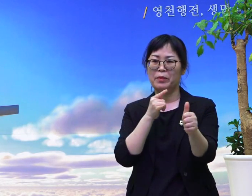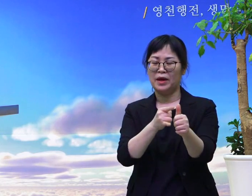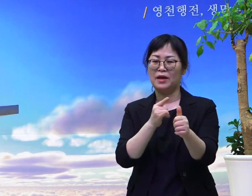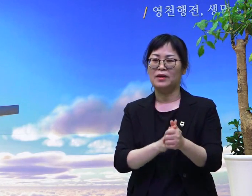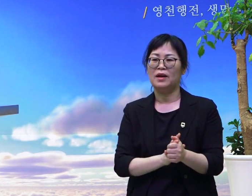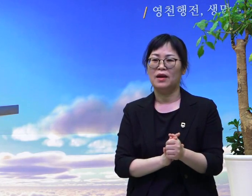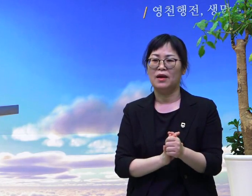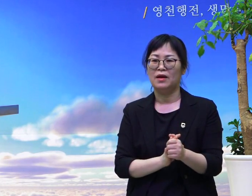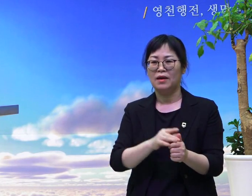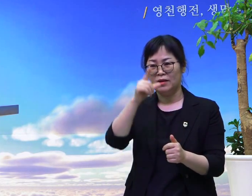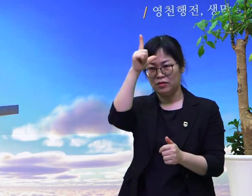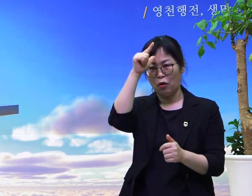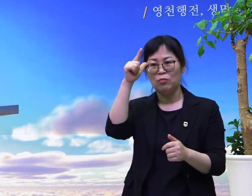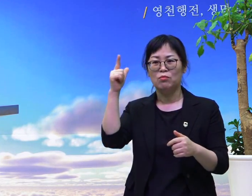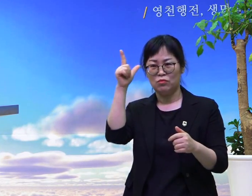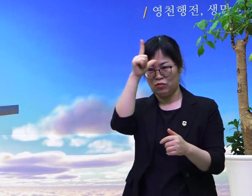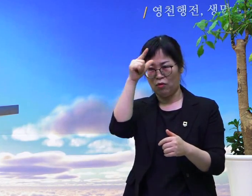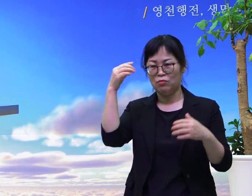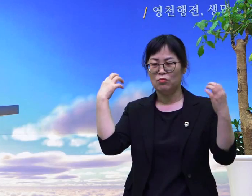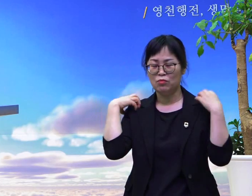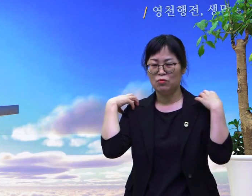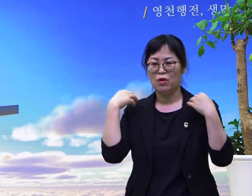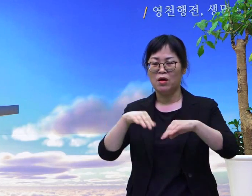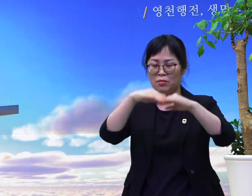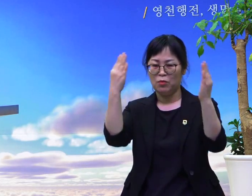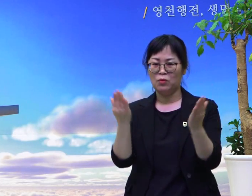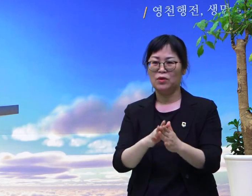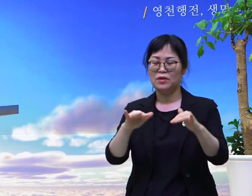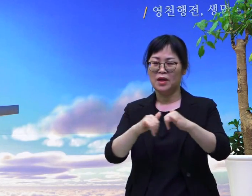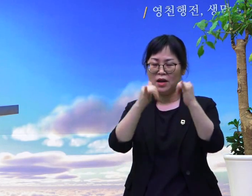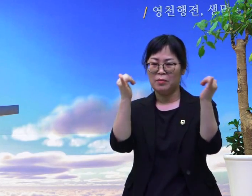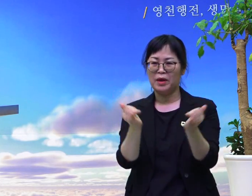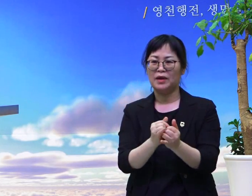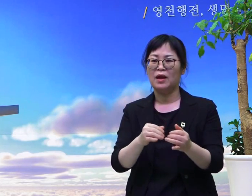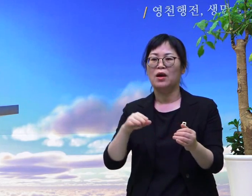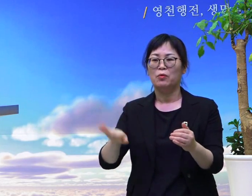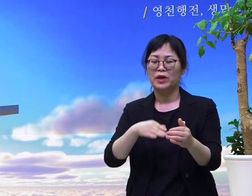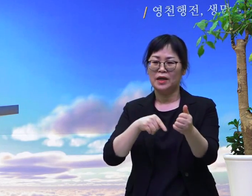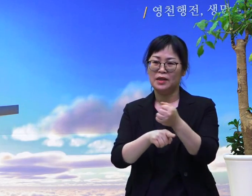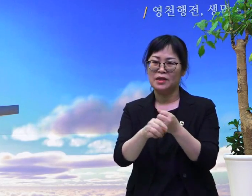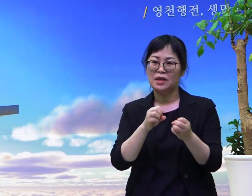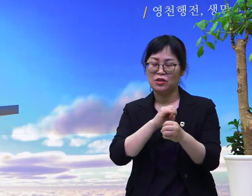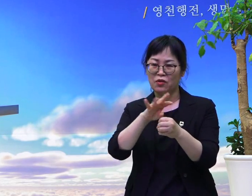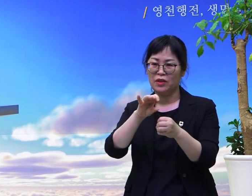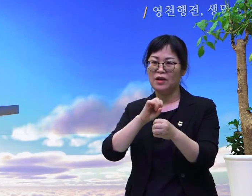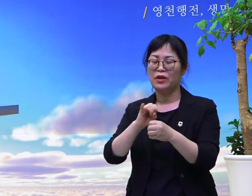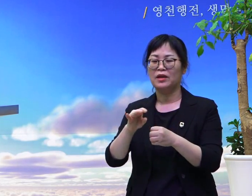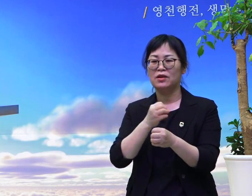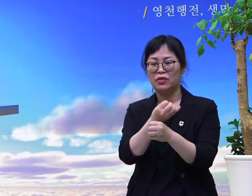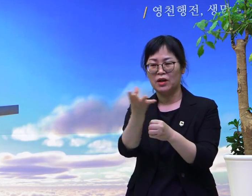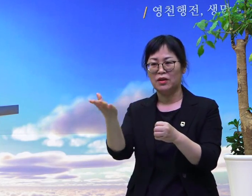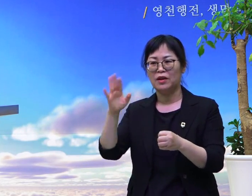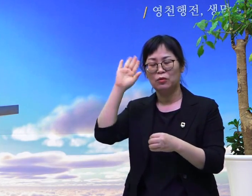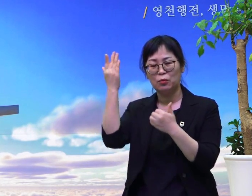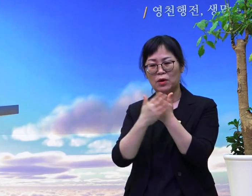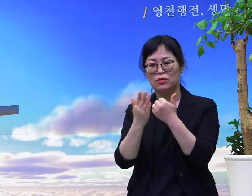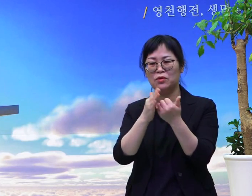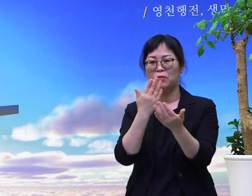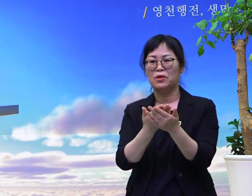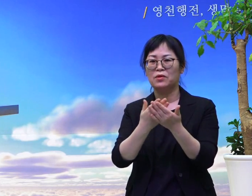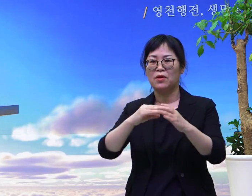울림으로 전달될 수 있도록 은총을 내려 주시옵소서. 나아가 세상의 본이 되는 삶을 살 수 있도록